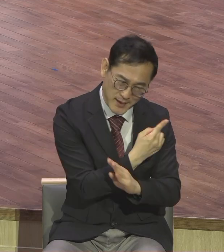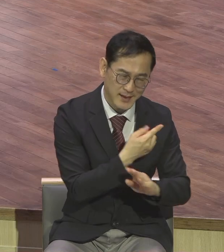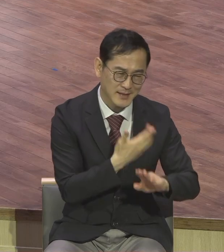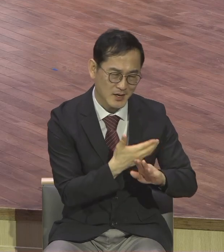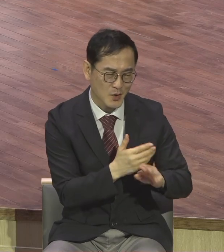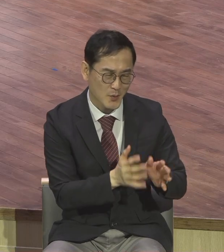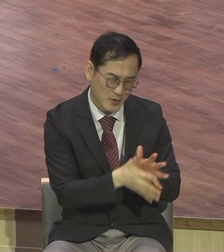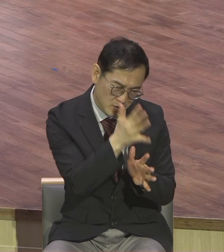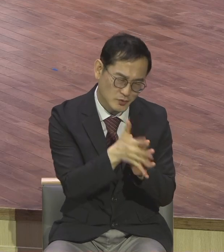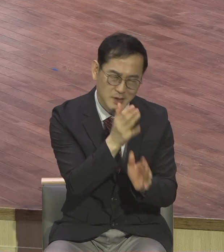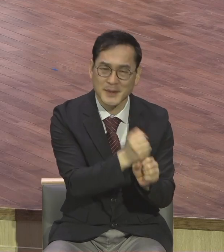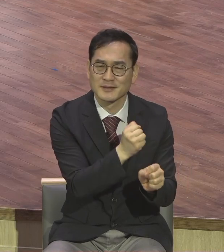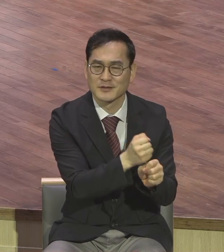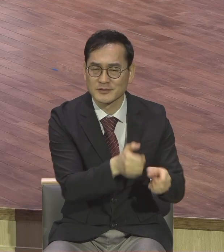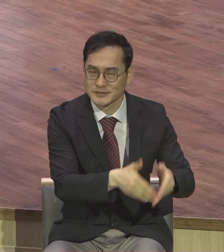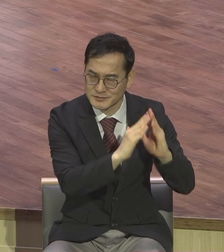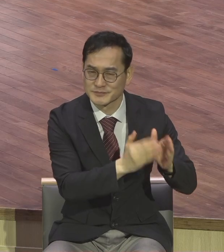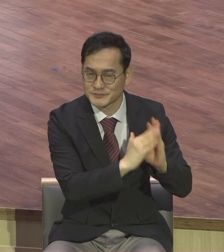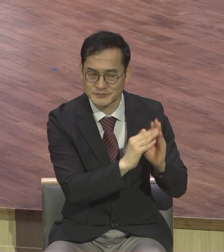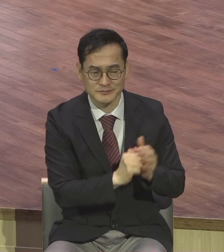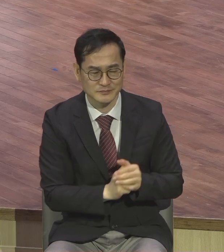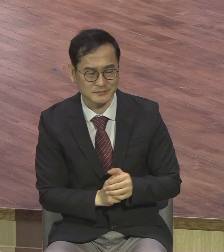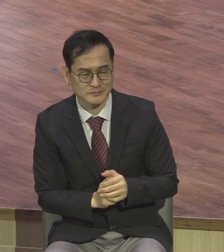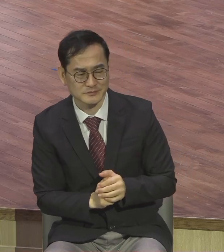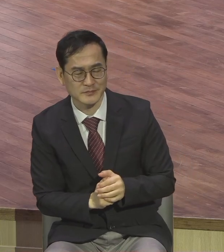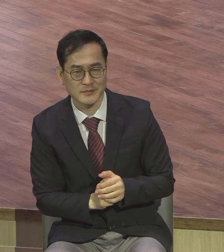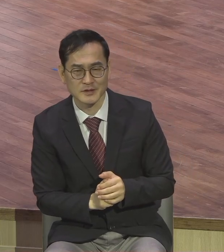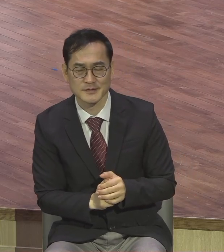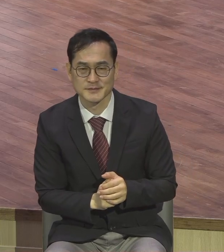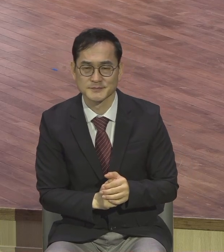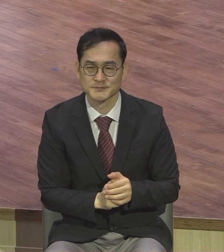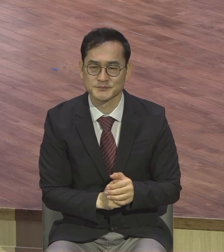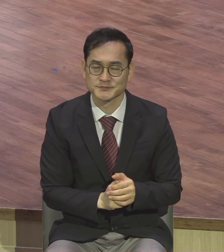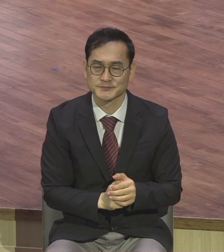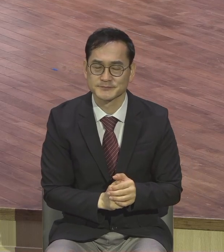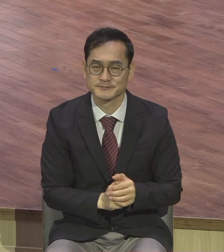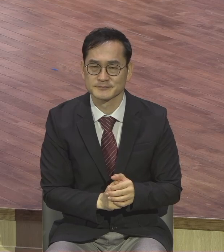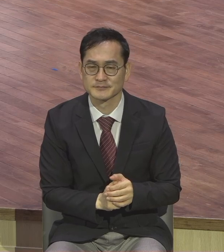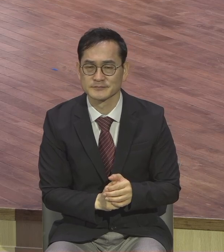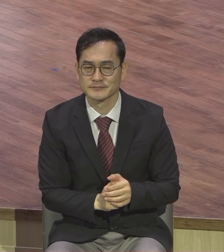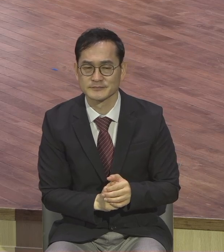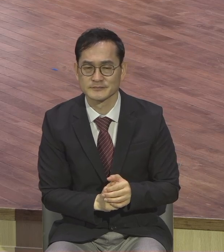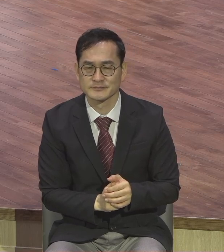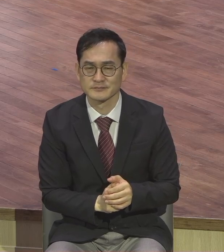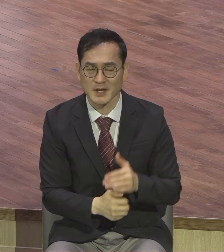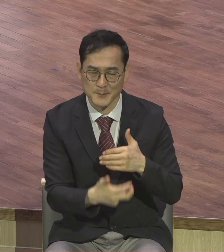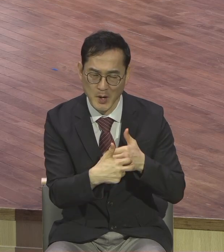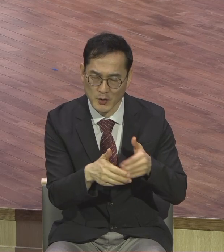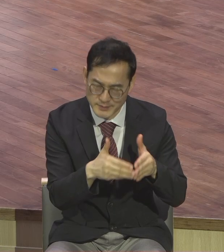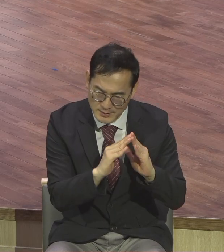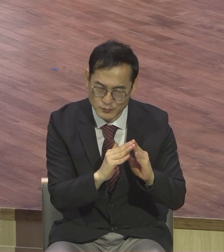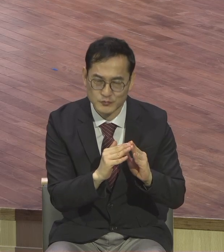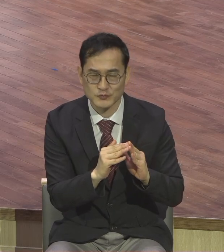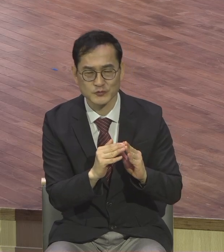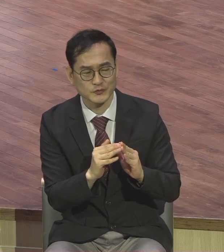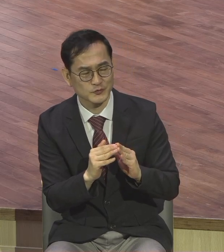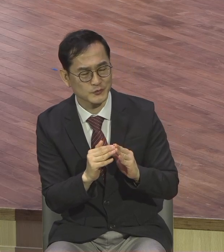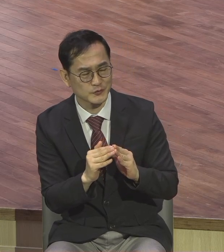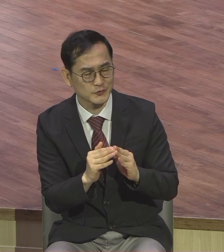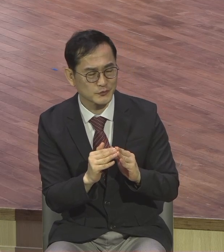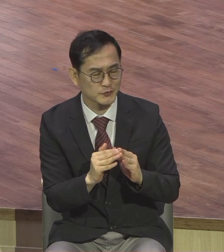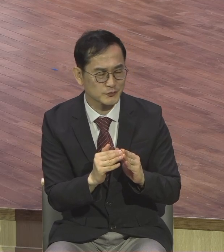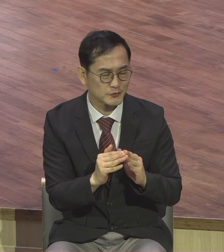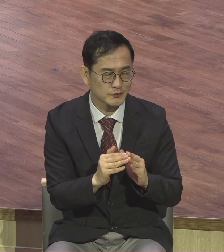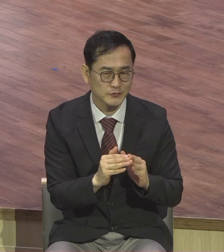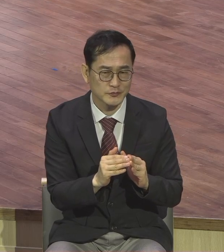부대로 가가지고 거기서 지방 재건 팀을 보내가지고 현지 병원 세우고 그 다음에 이